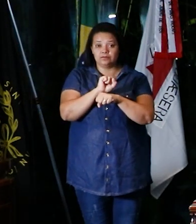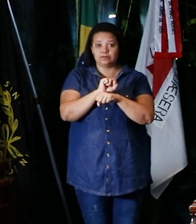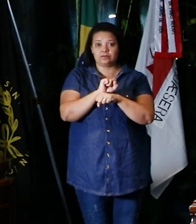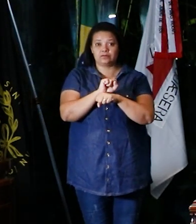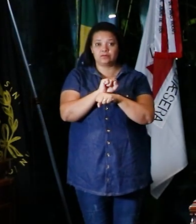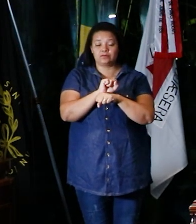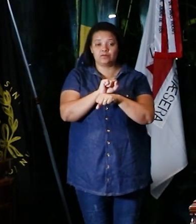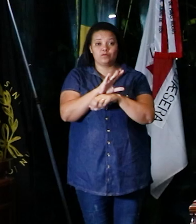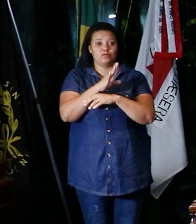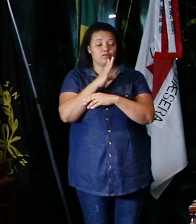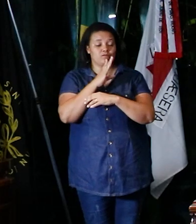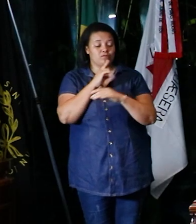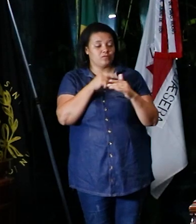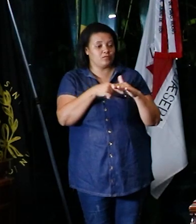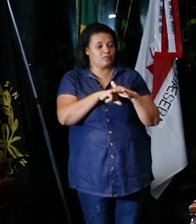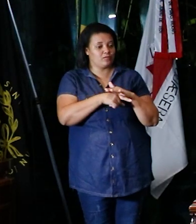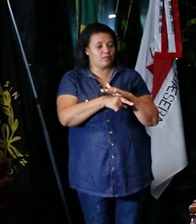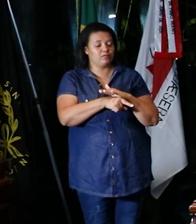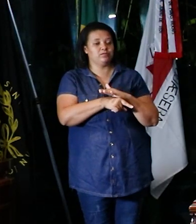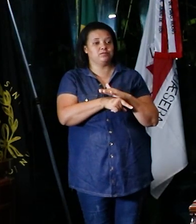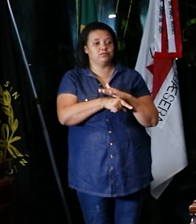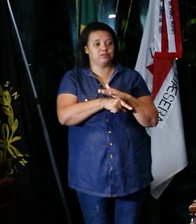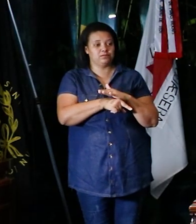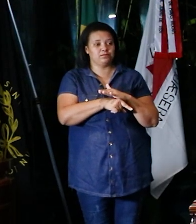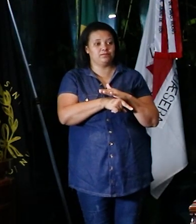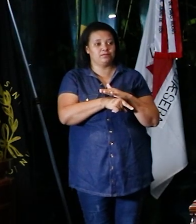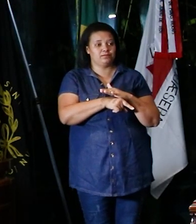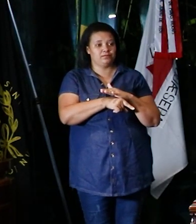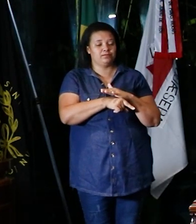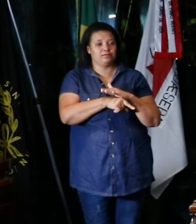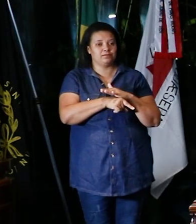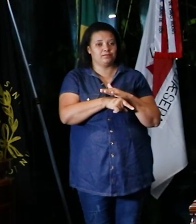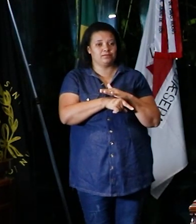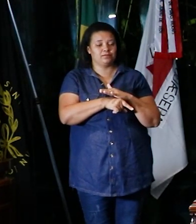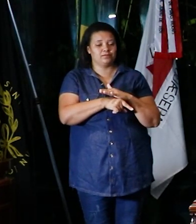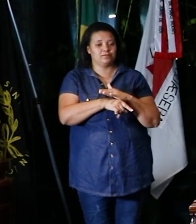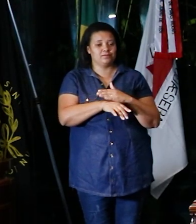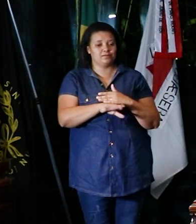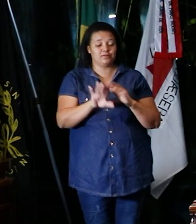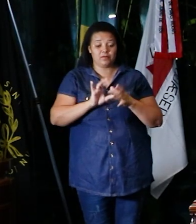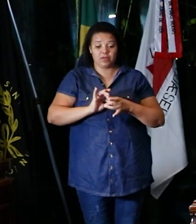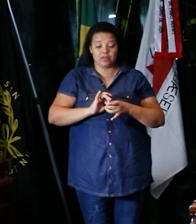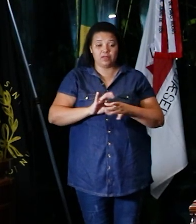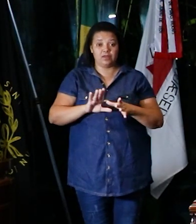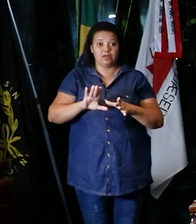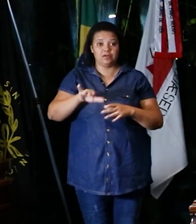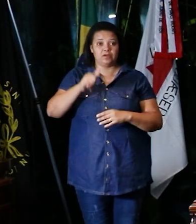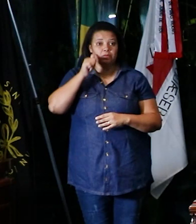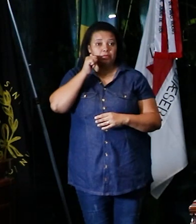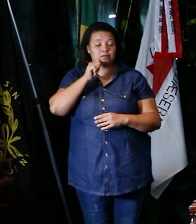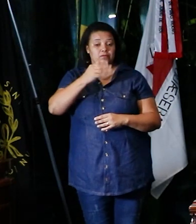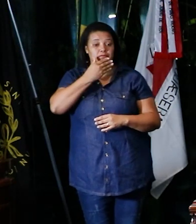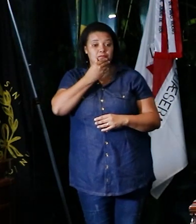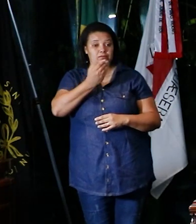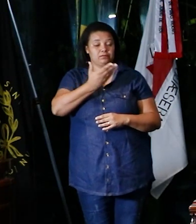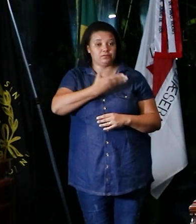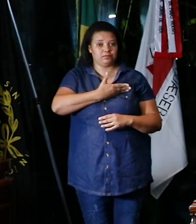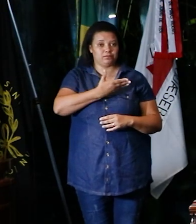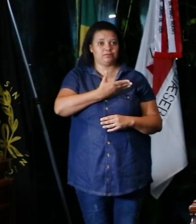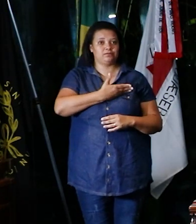carne do conhecimento, ora veja. Permita, cavalheiro, cavalheira, amigo,